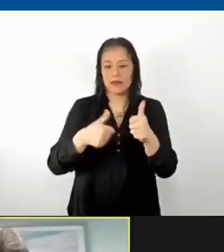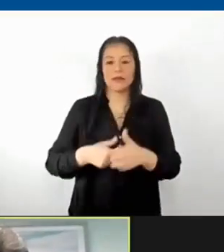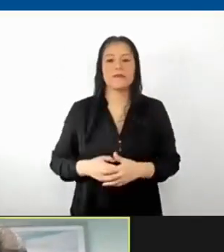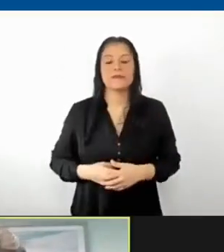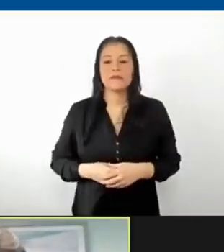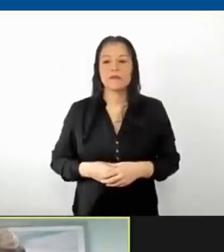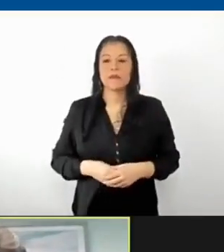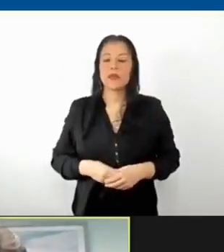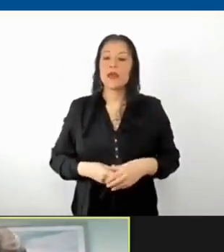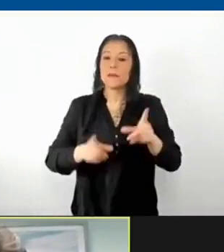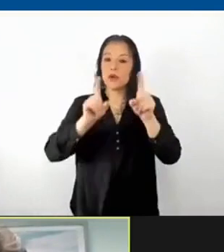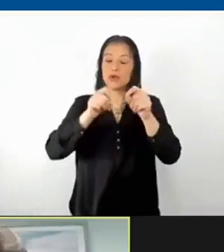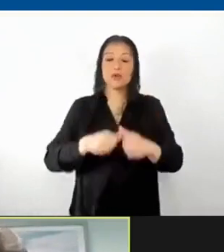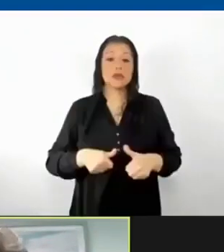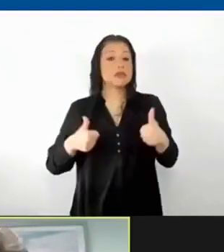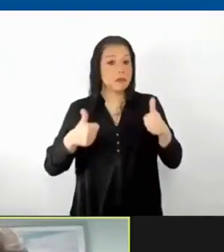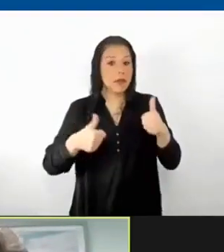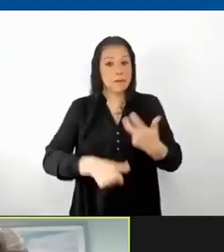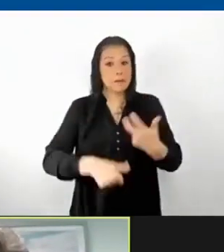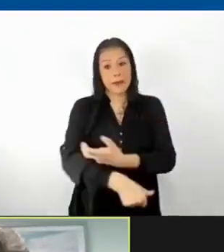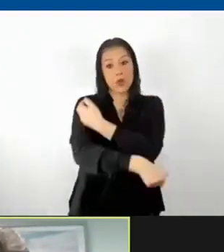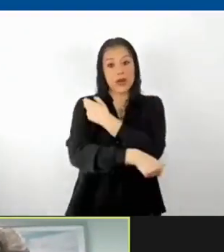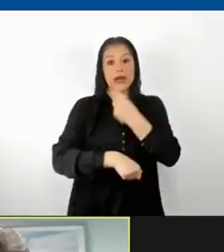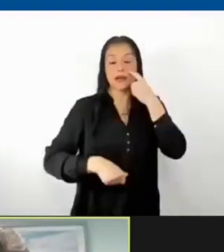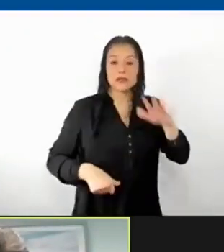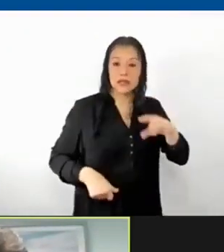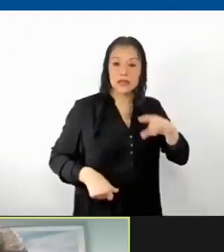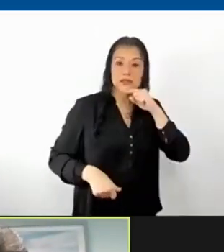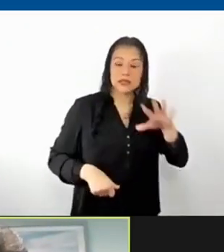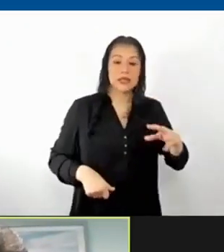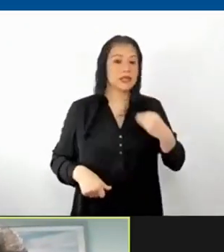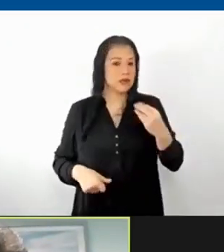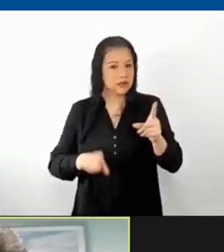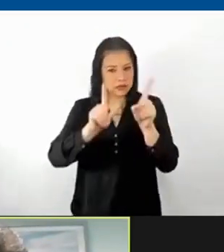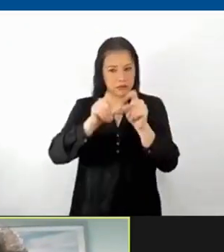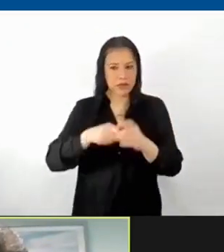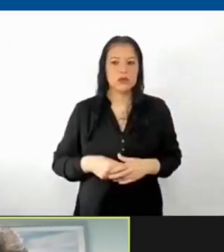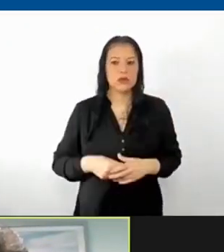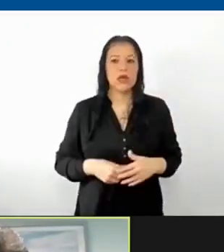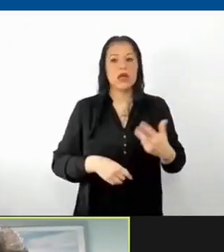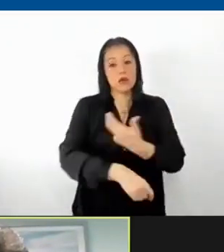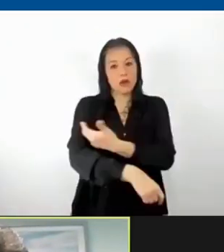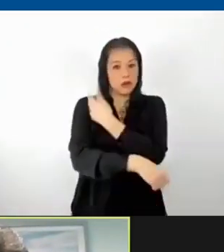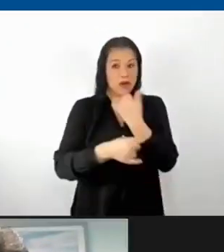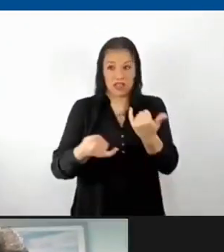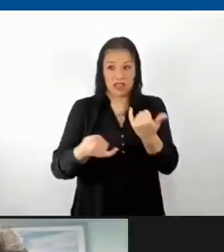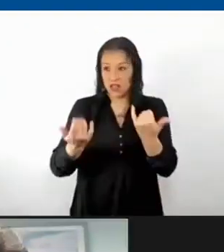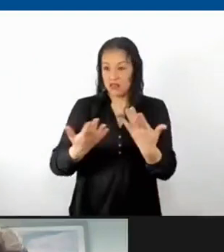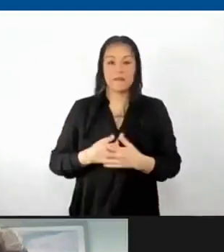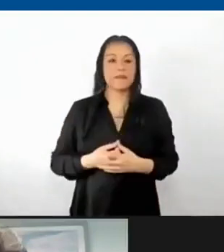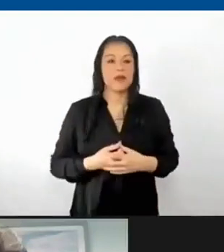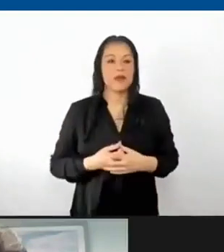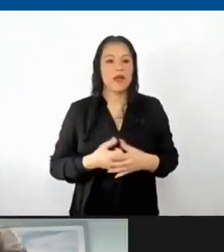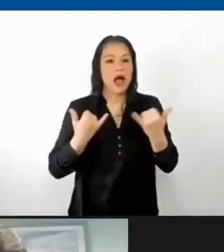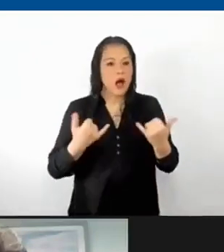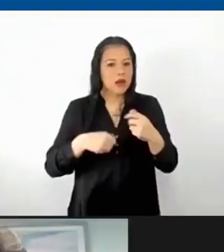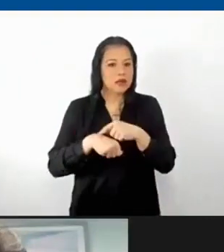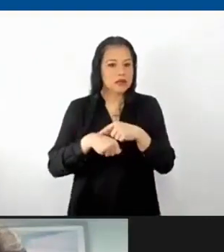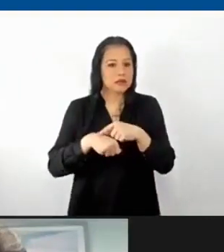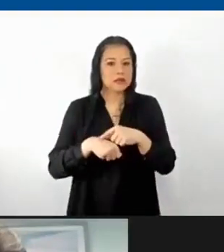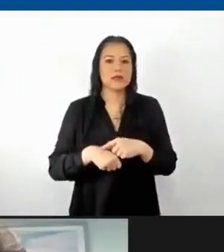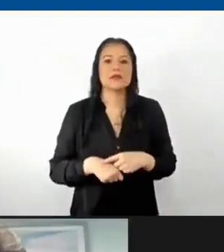Doctor, ¿es seguro vacunar a los niños, niñas y adolescentes con las vacunas En, actuales? en este momento